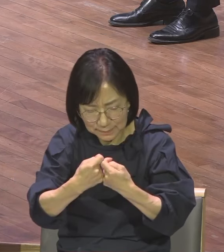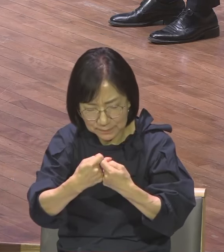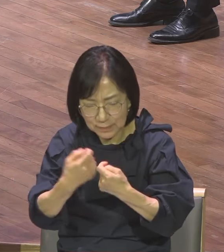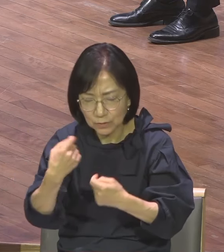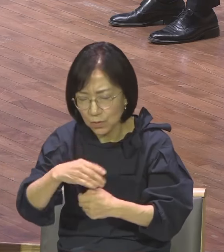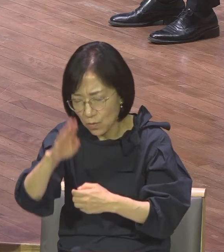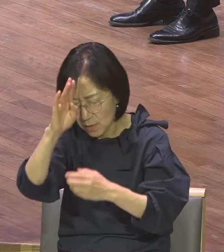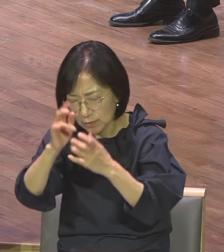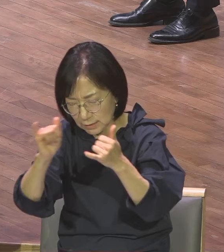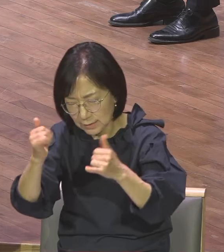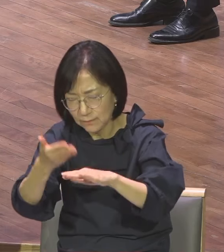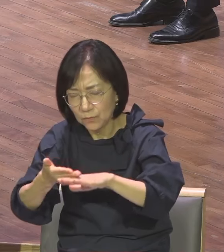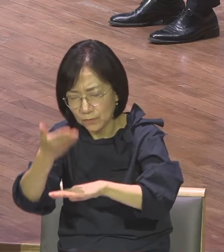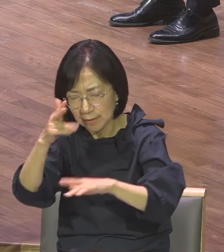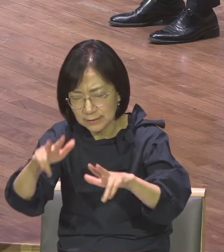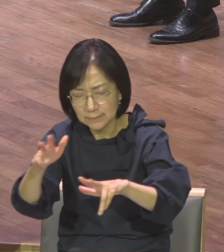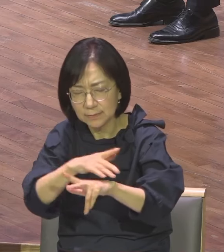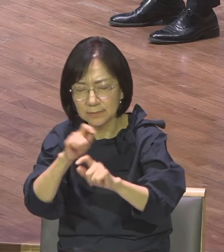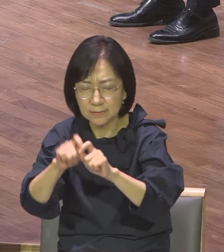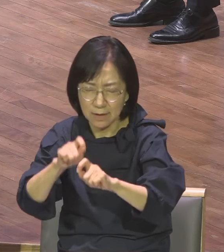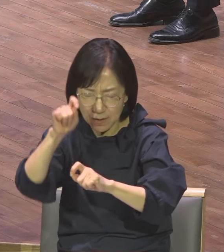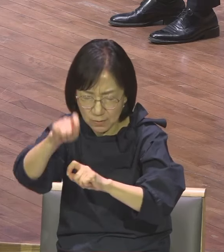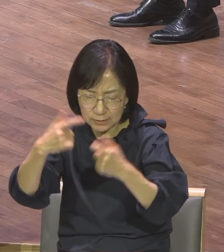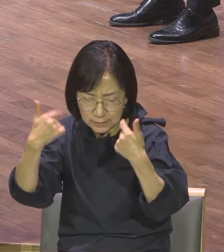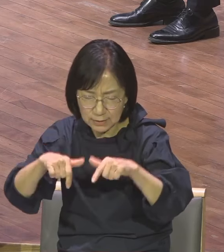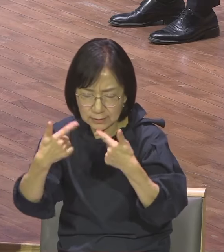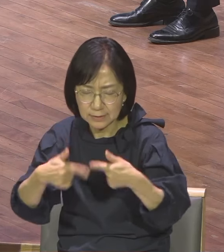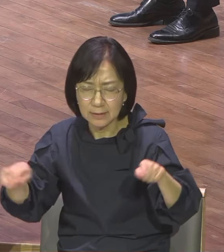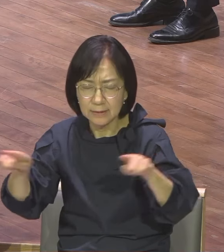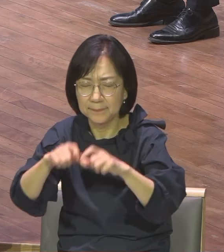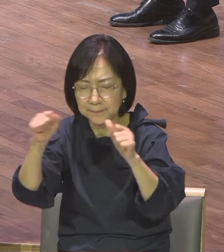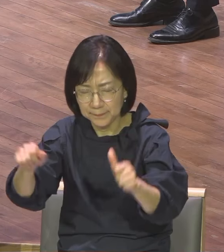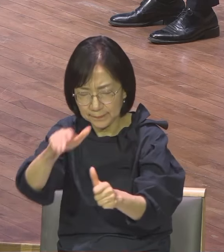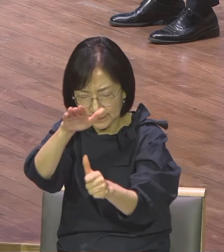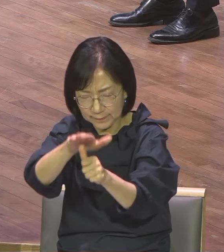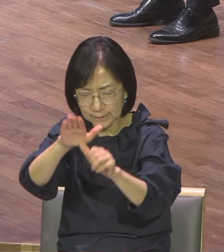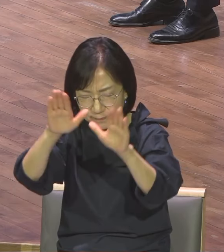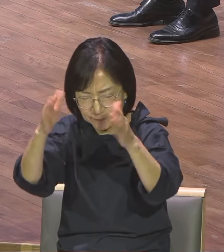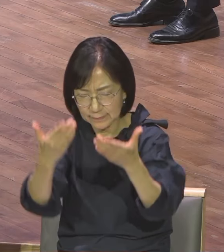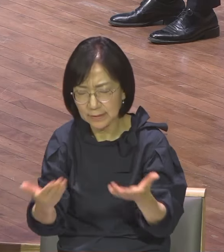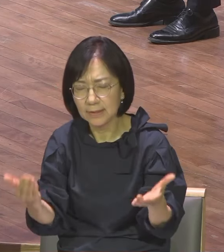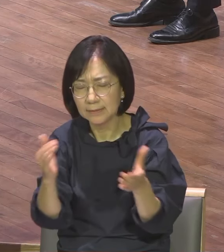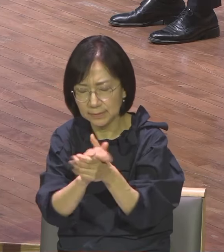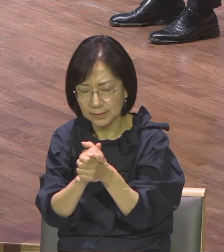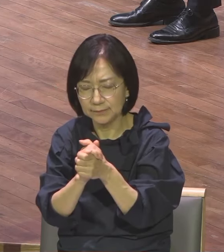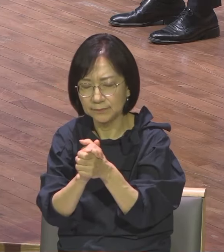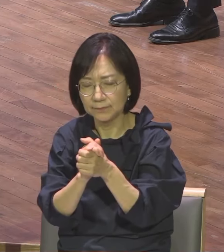이제부터 영원까지 항상 함께 계실지어다. 아멘, 아멘.